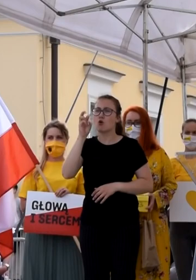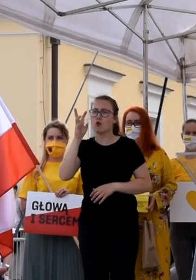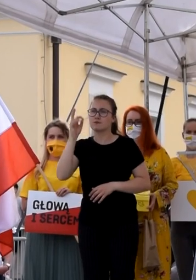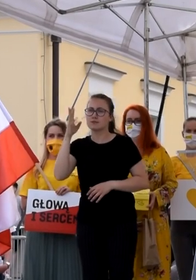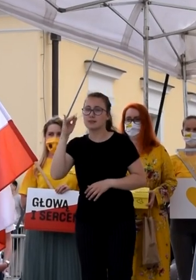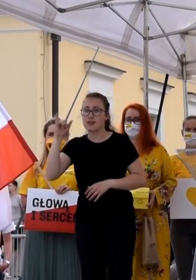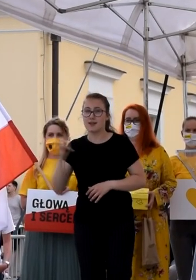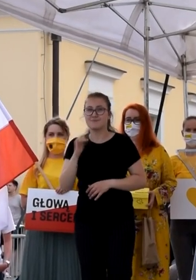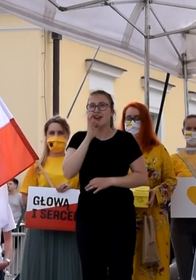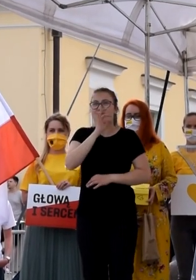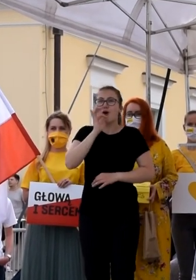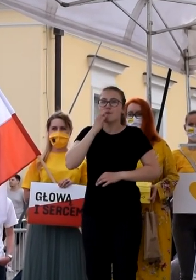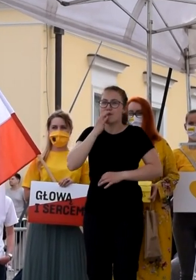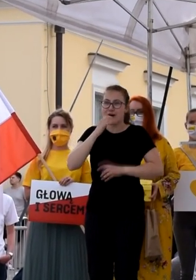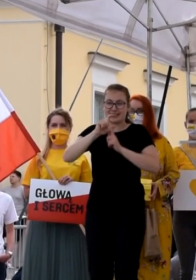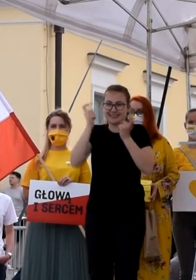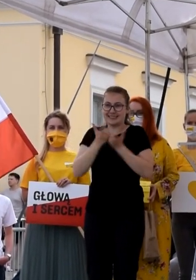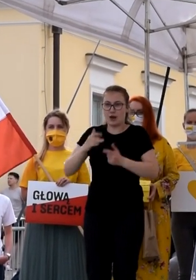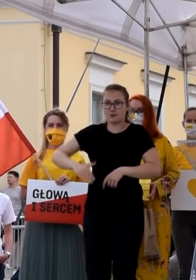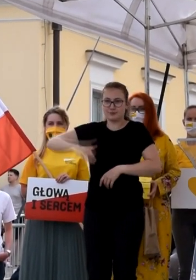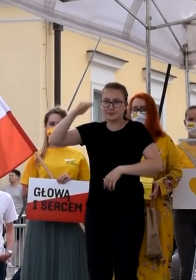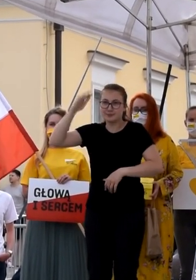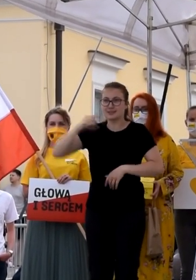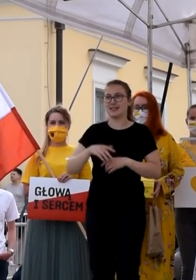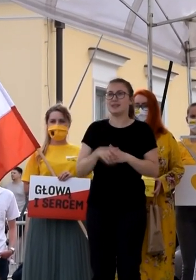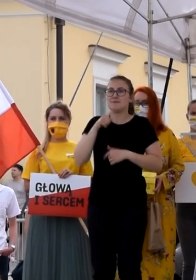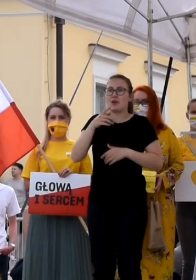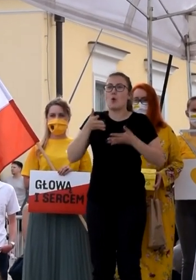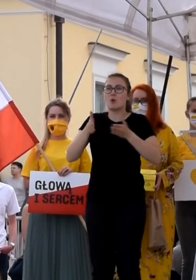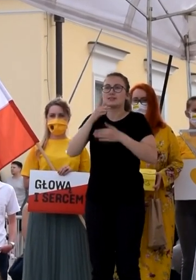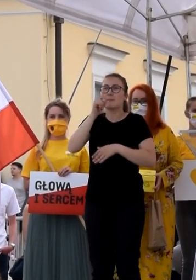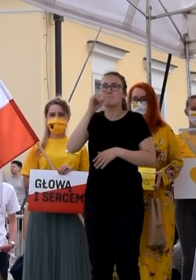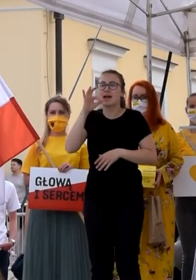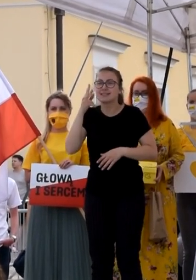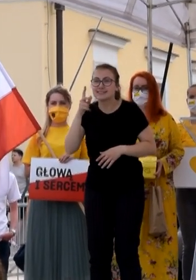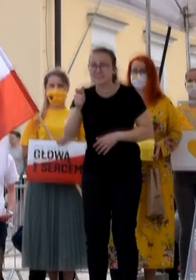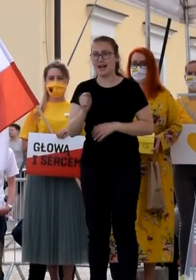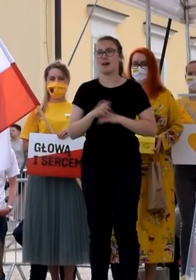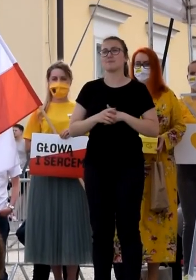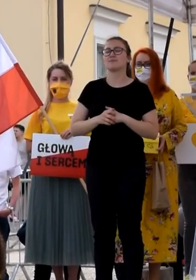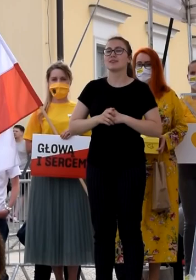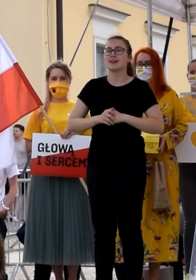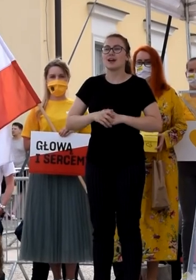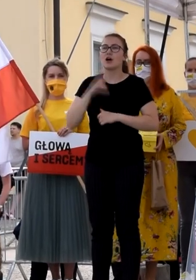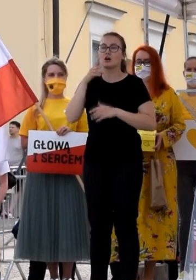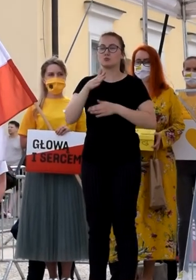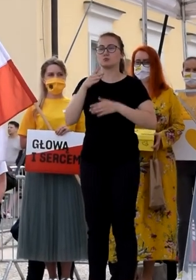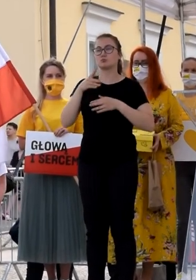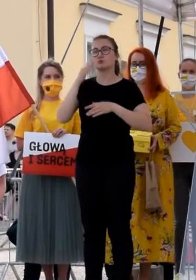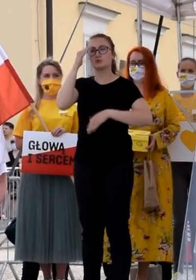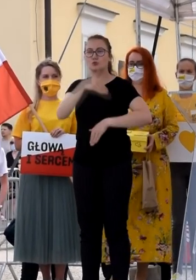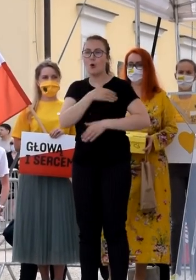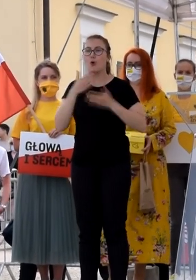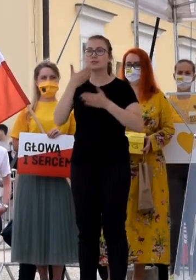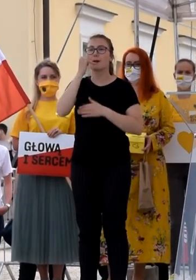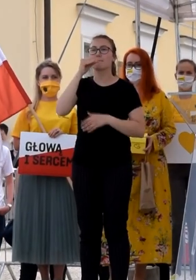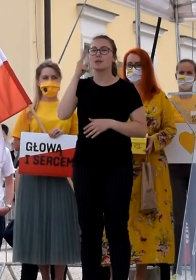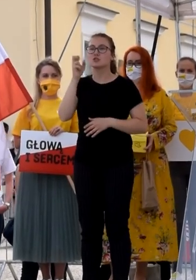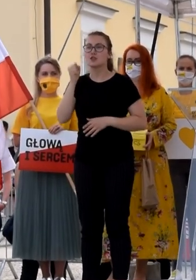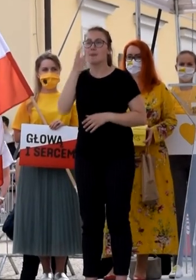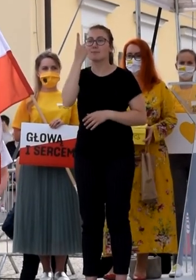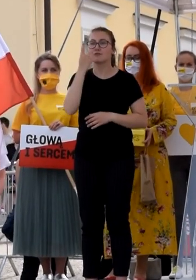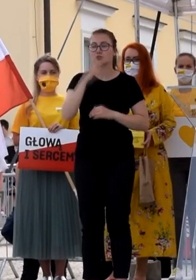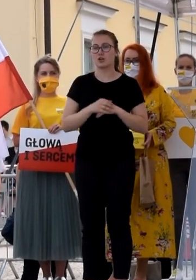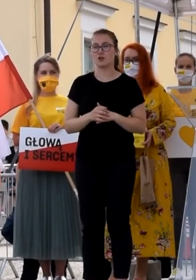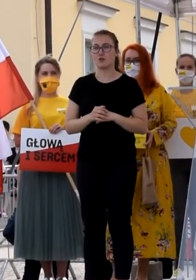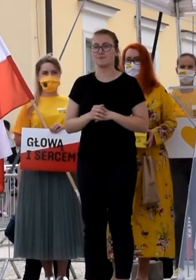osiedlu Piasta. Dom na Towarowej, szkoła na Mieszka I, kościół na Piastowskiej,